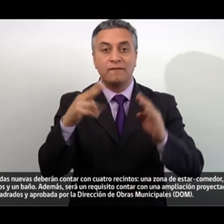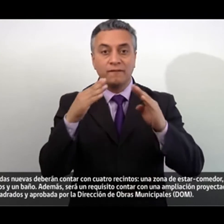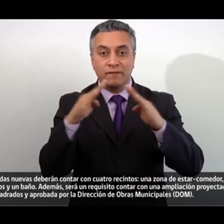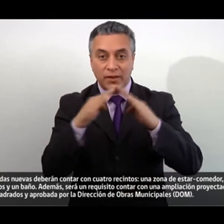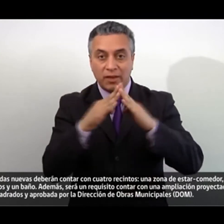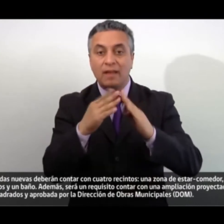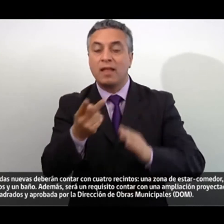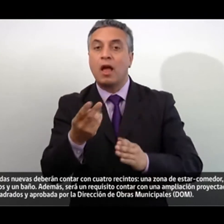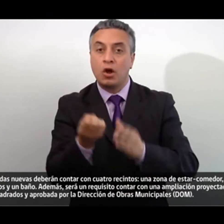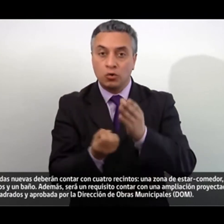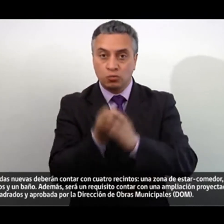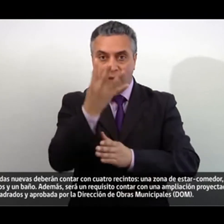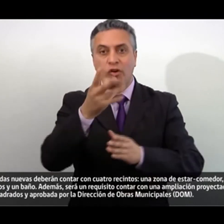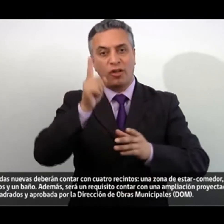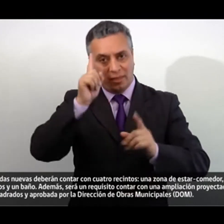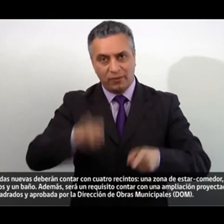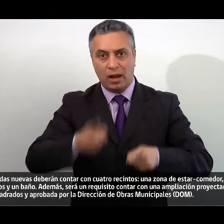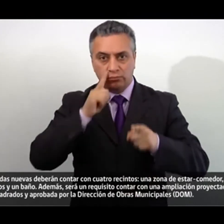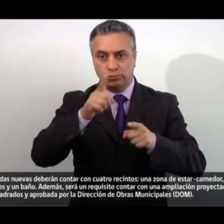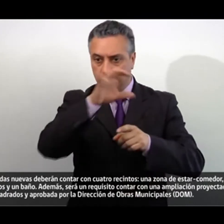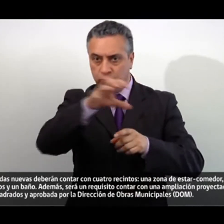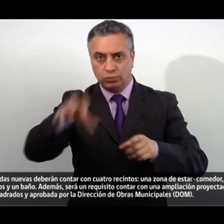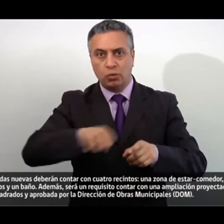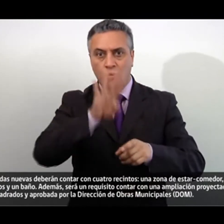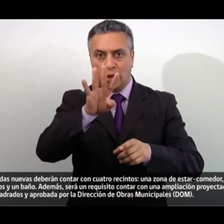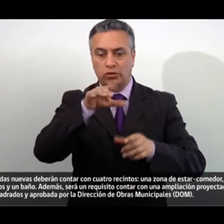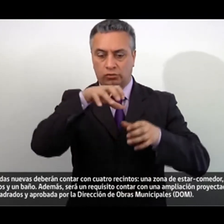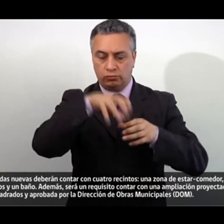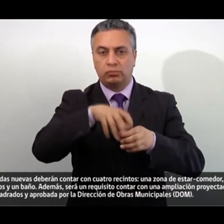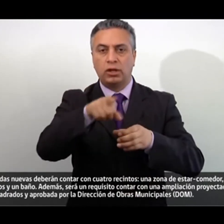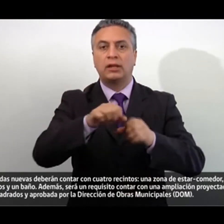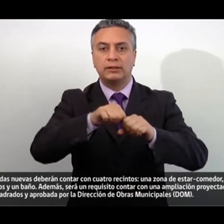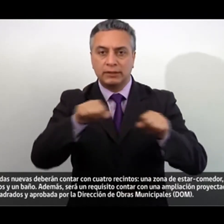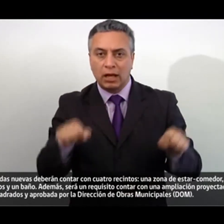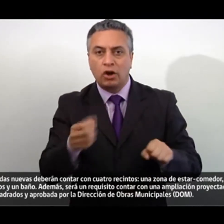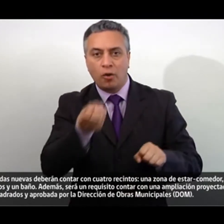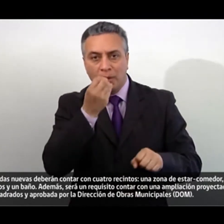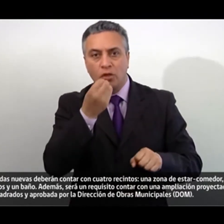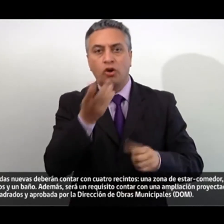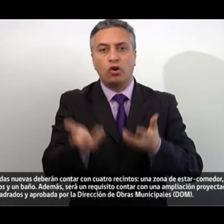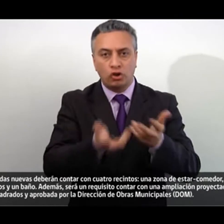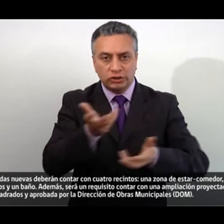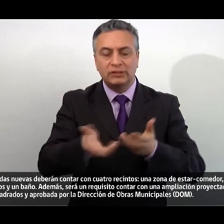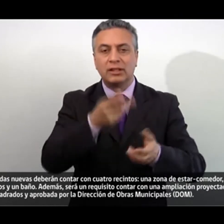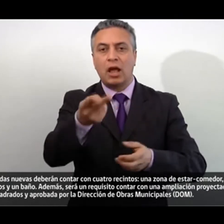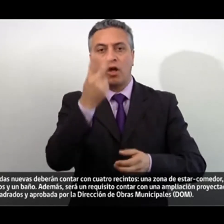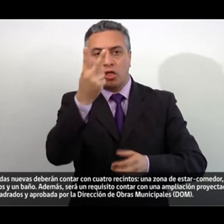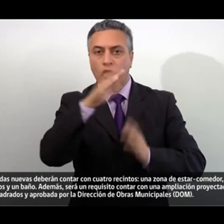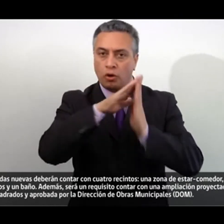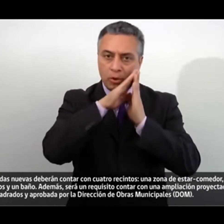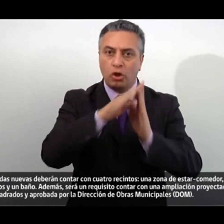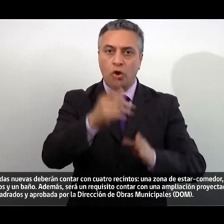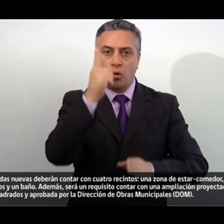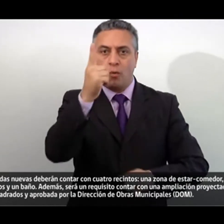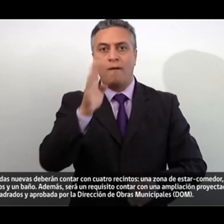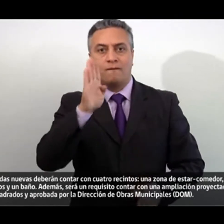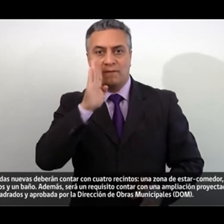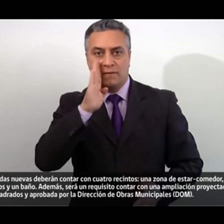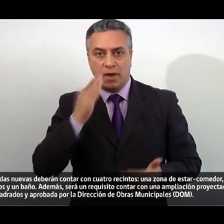deberán contar con 4 recintos, una zona de estar comedor, cocina, 2 dormitorios y un baño. Además,